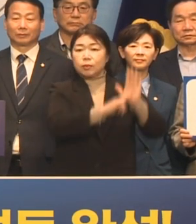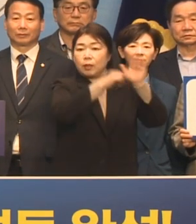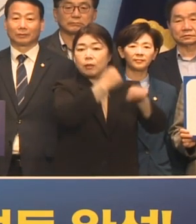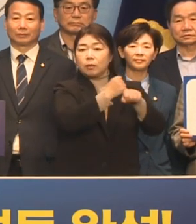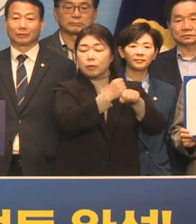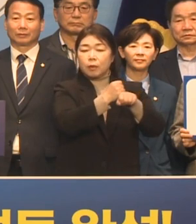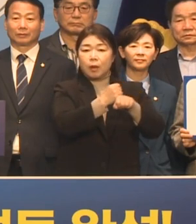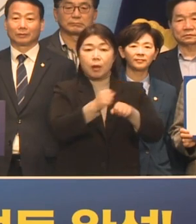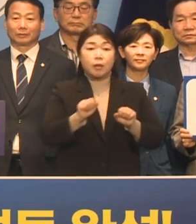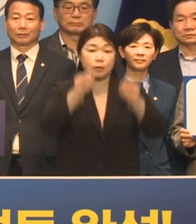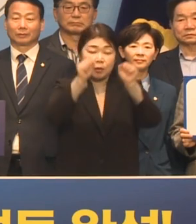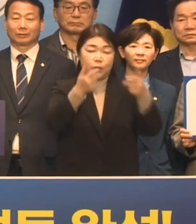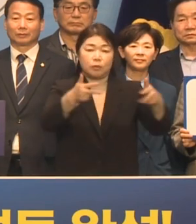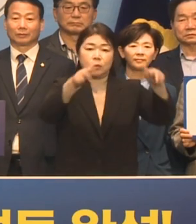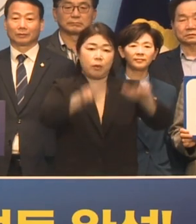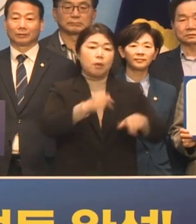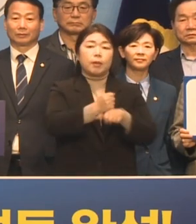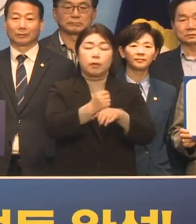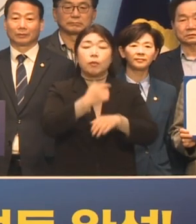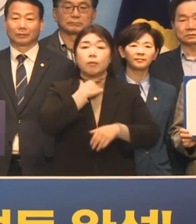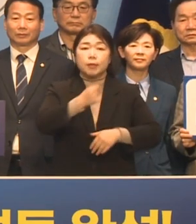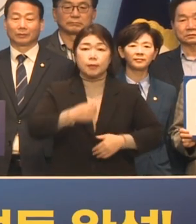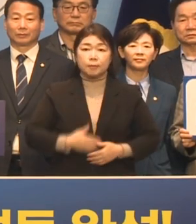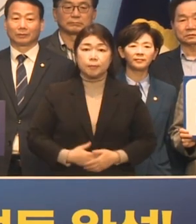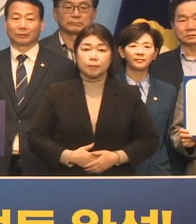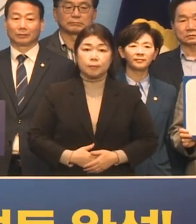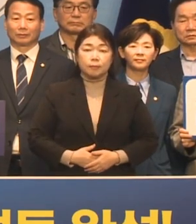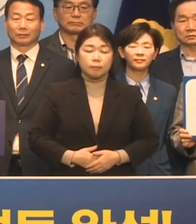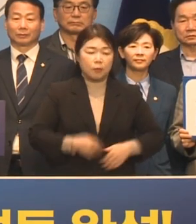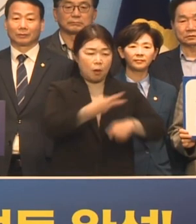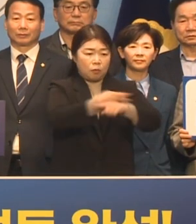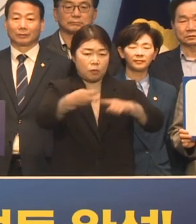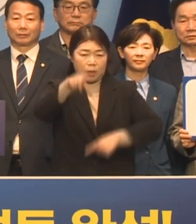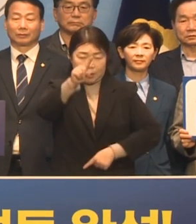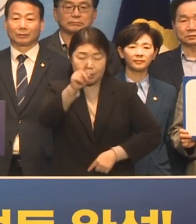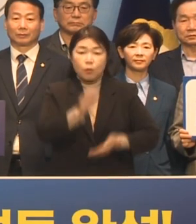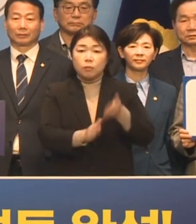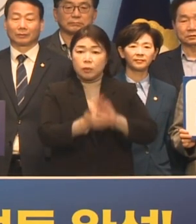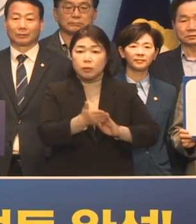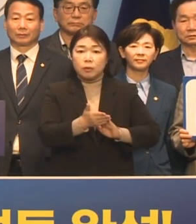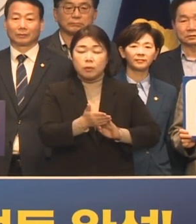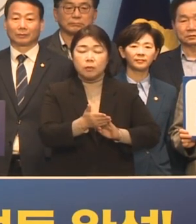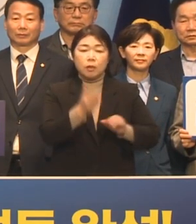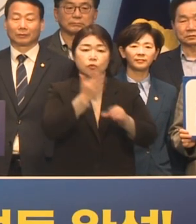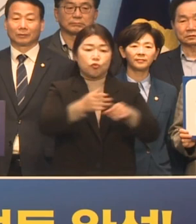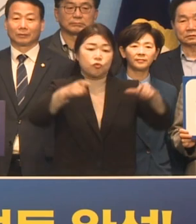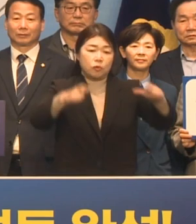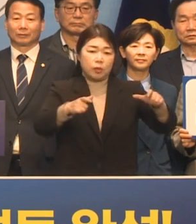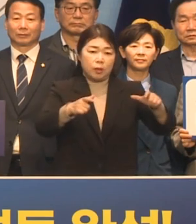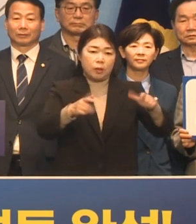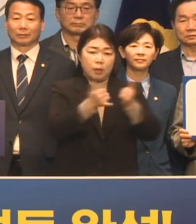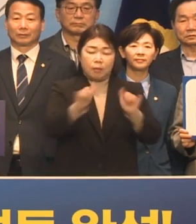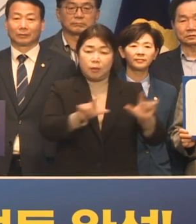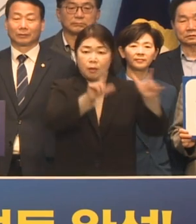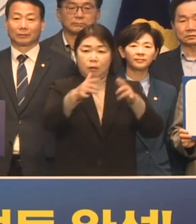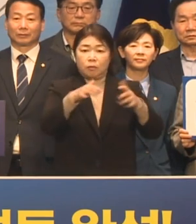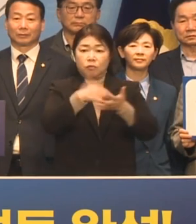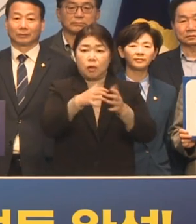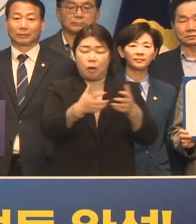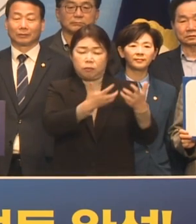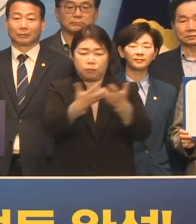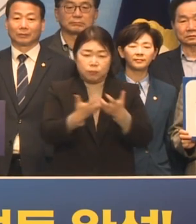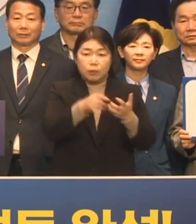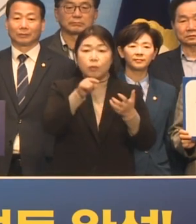복합문화체육스퀘어를 조성하겠습니다. 제대로 된 수영장 하나 없는 중구, 밀집된 인구에 비해 체육시설이 턱없이